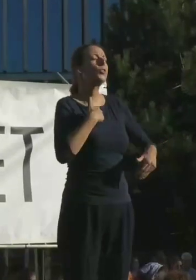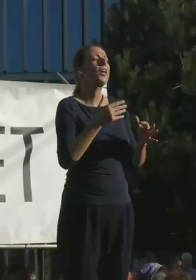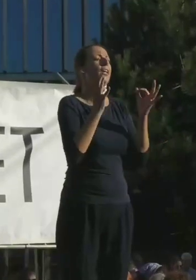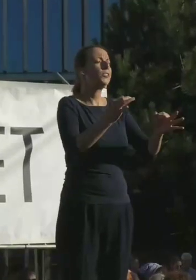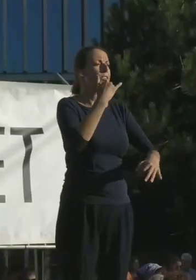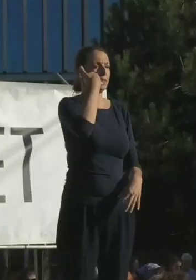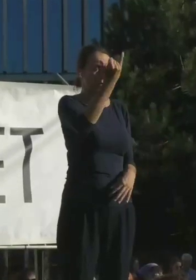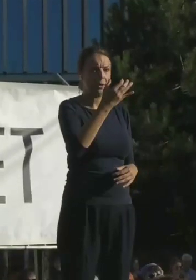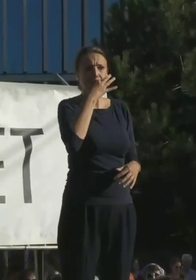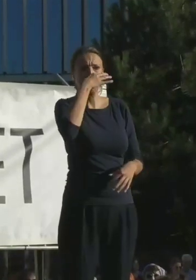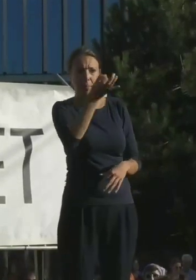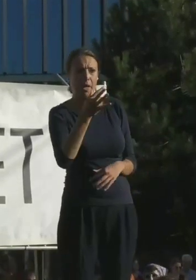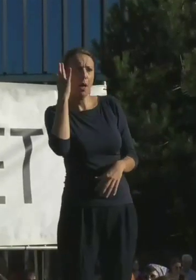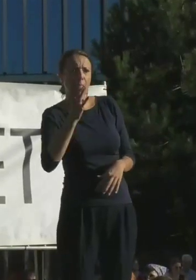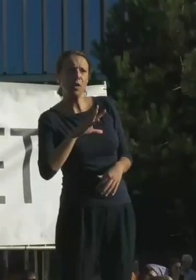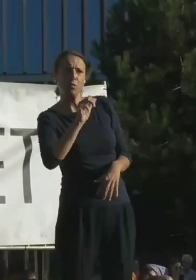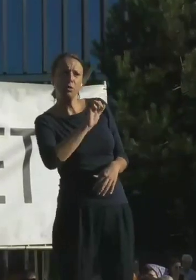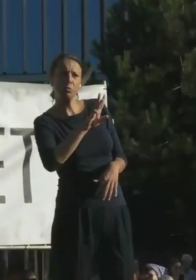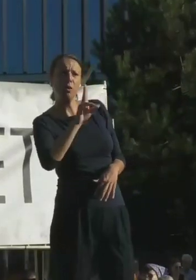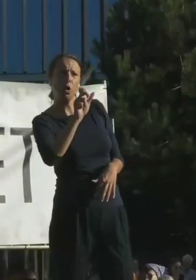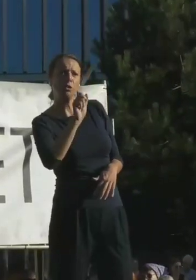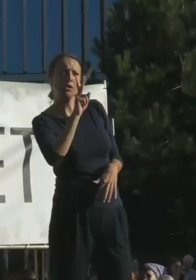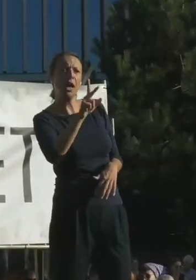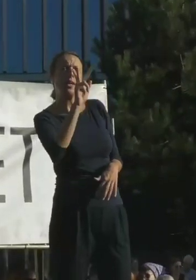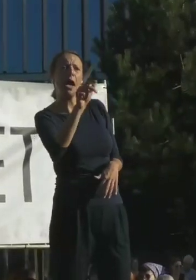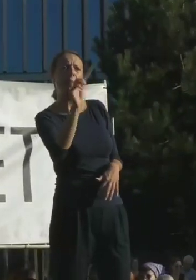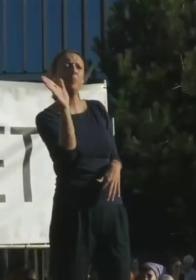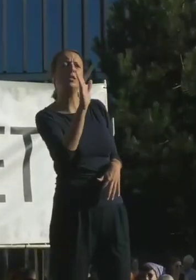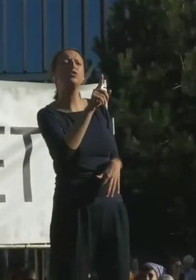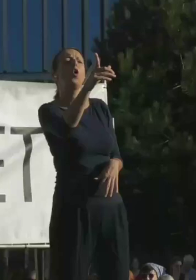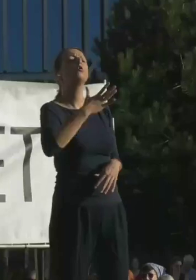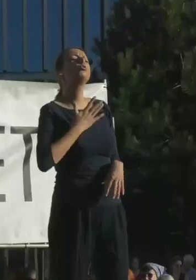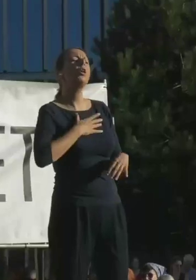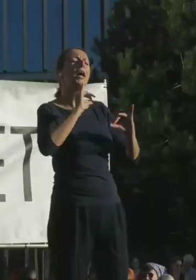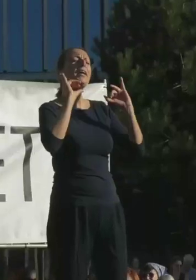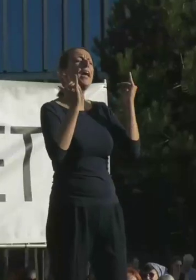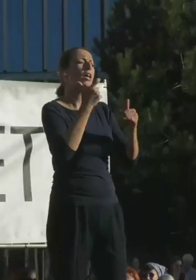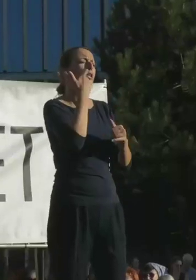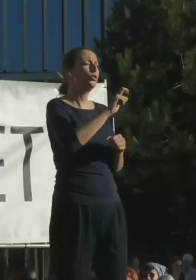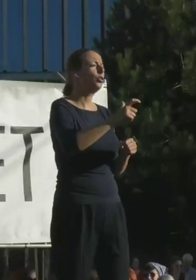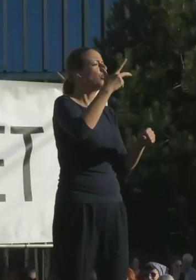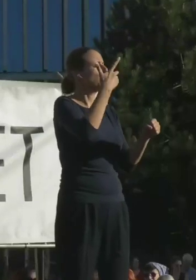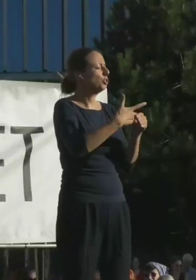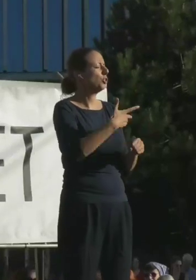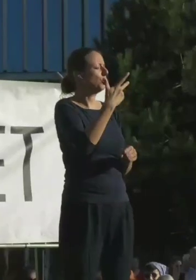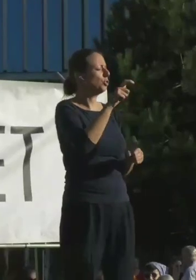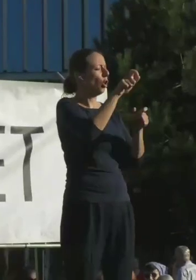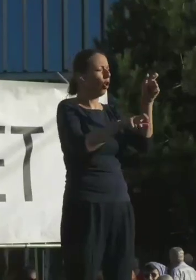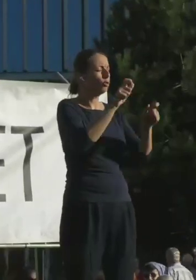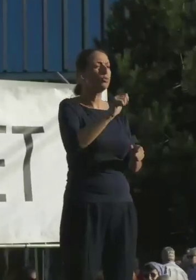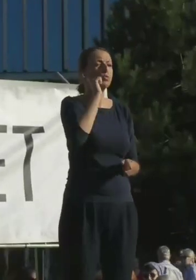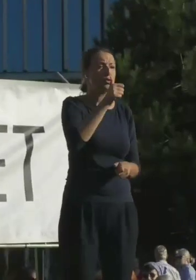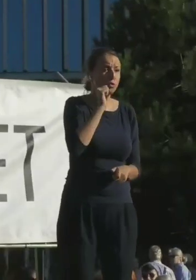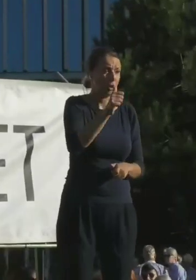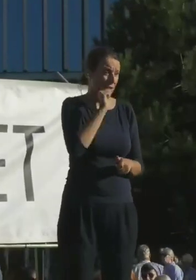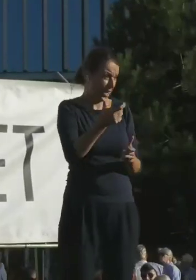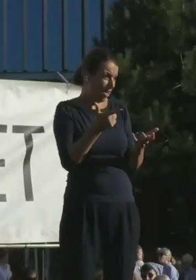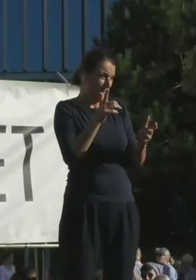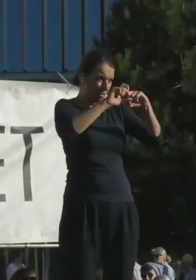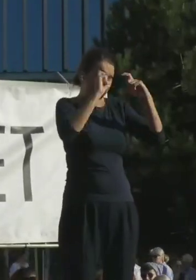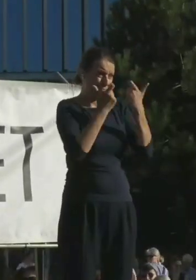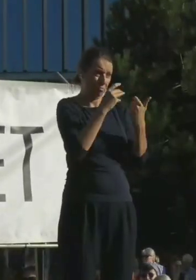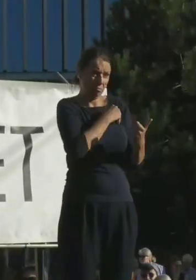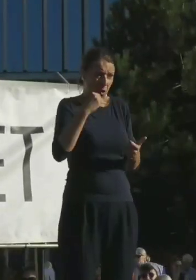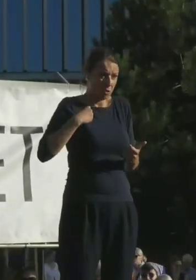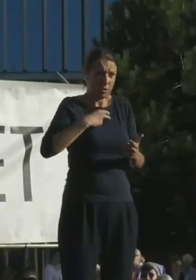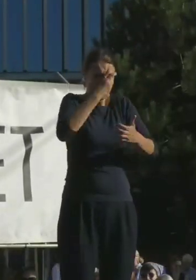pan Władysław Kosiniak-Kamysz czuje się z tym, że 130 osób każdego dnia w Polsce przerywa